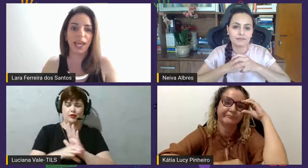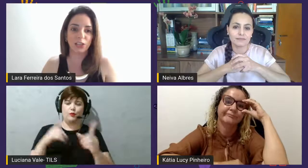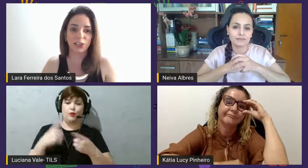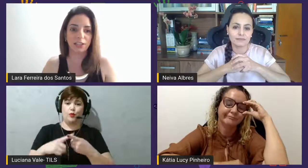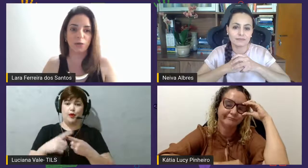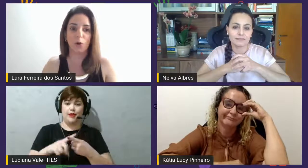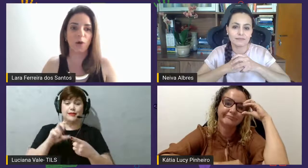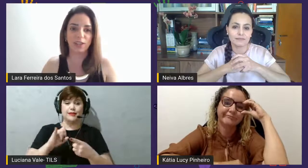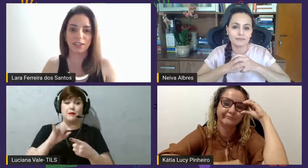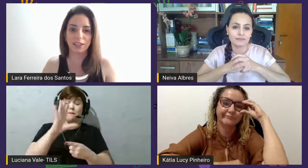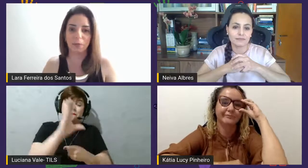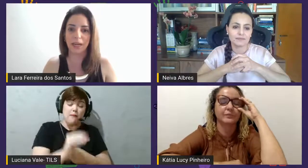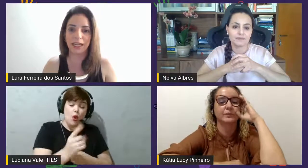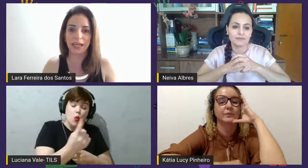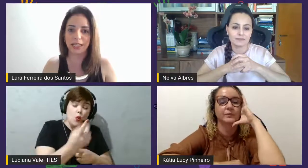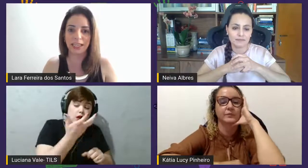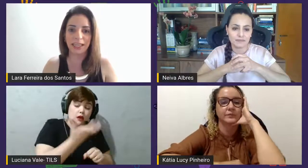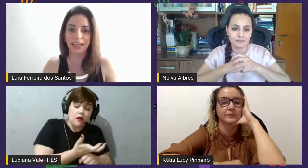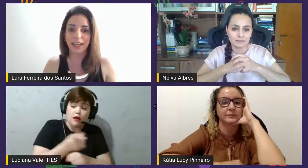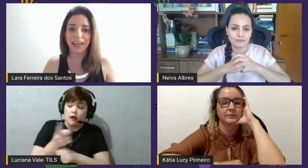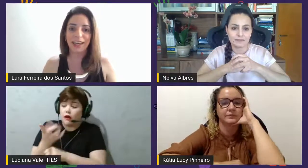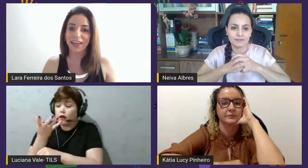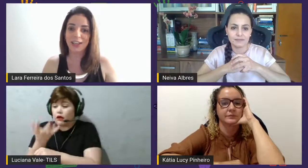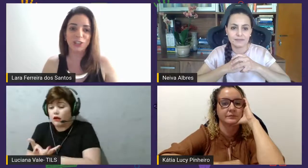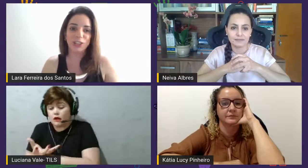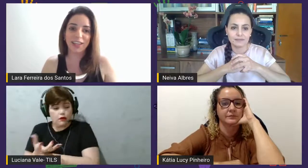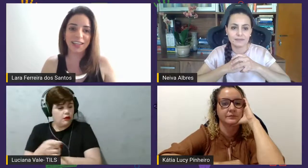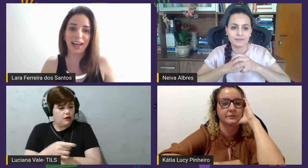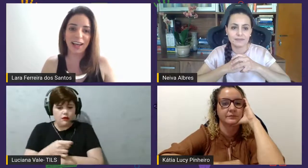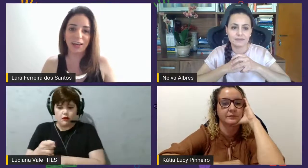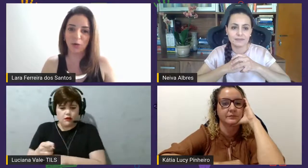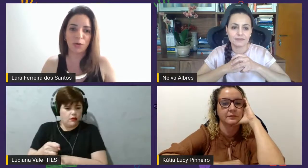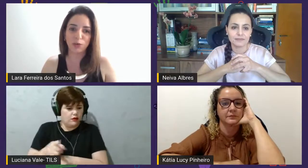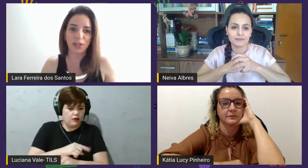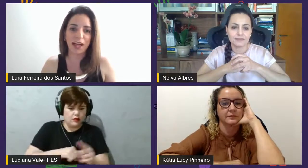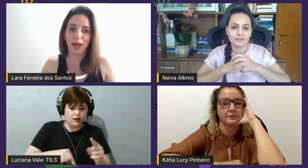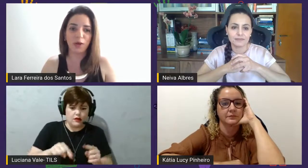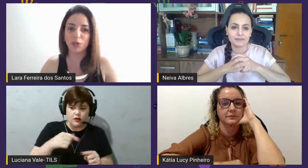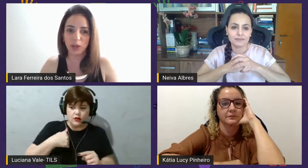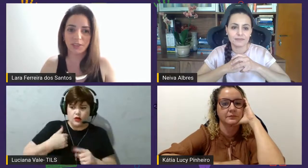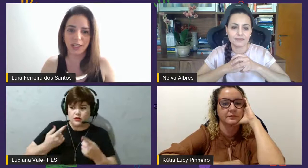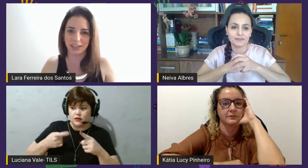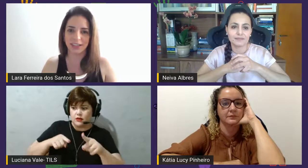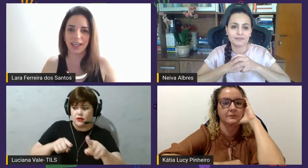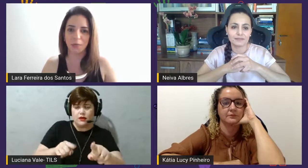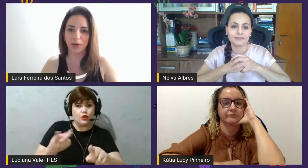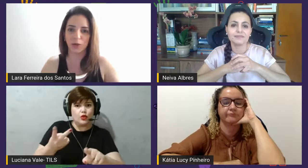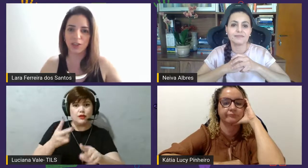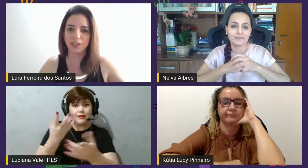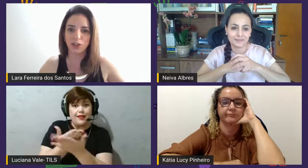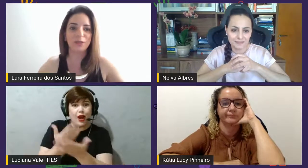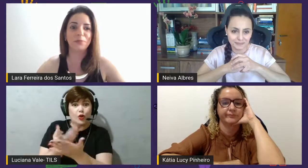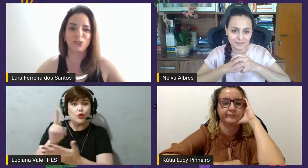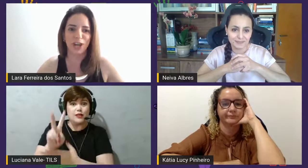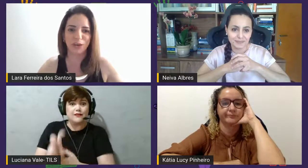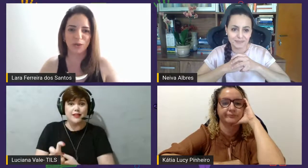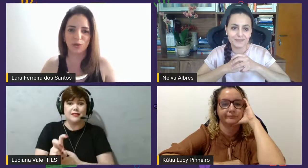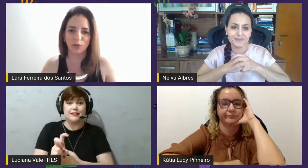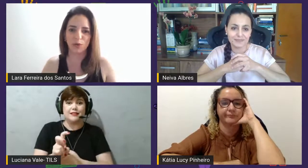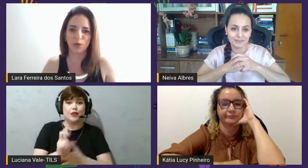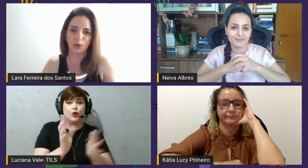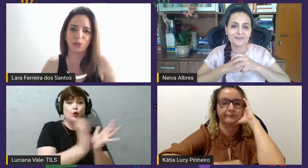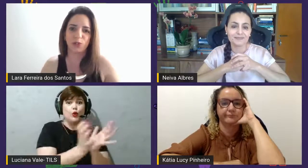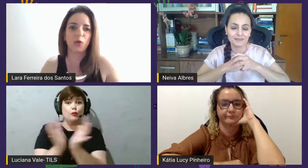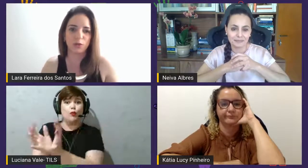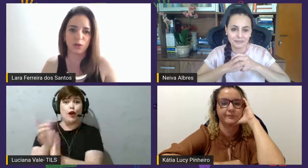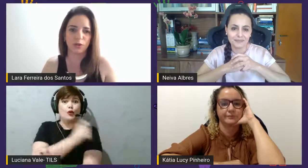gente mexe em uma ou outra disciplina aqui, a gente tem que dar o curso da aula 2 vezes, né, para 2 times de